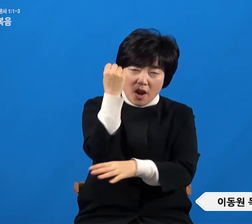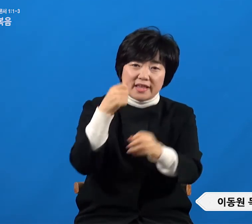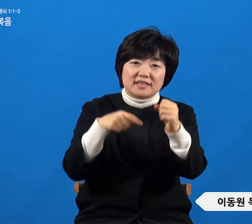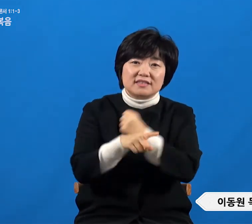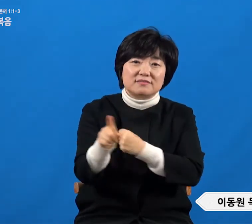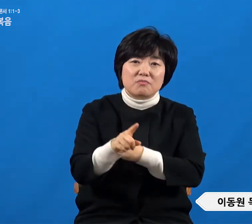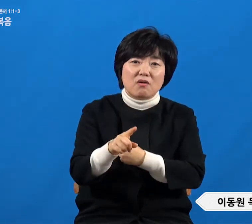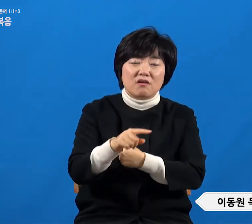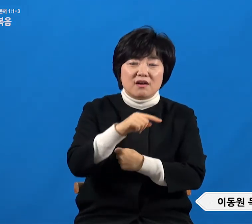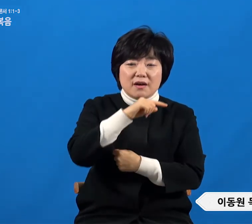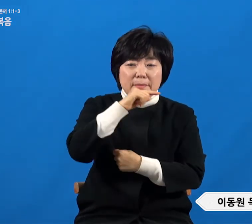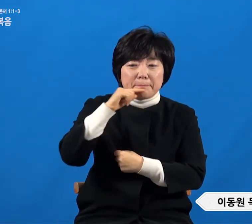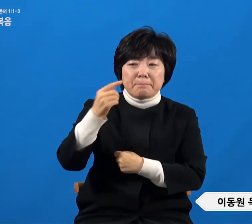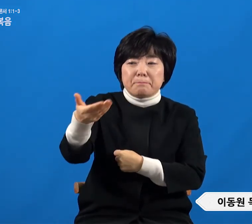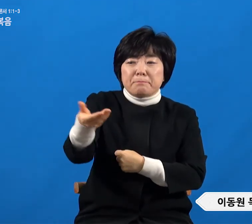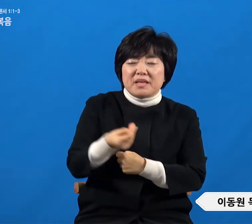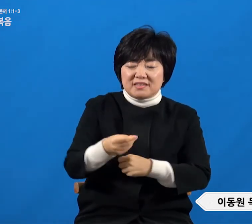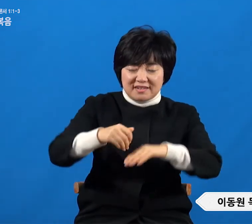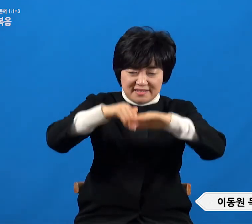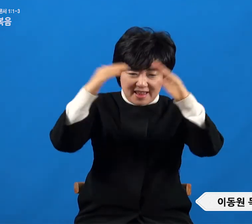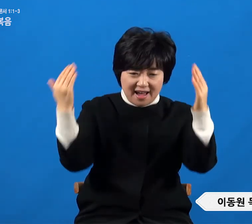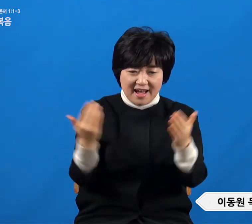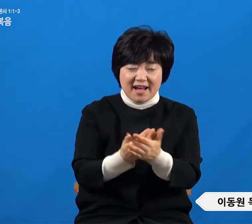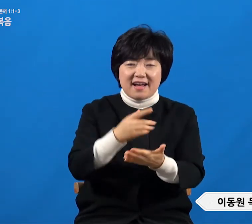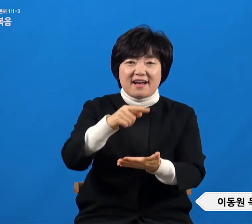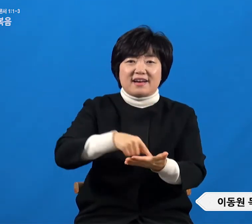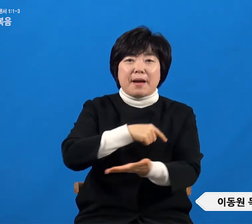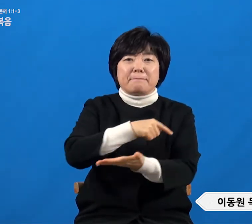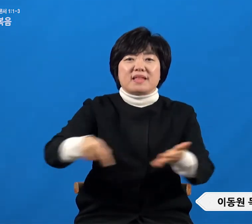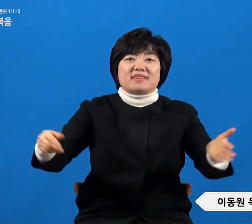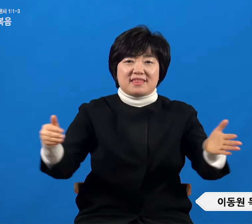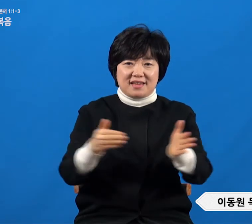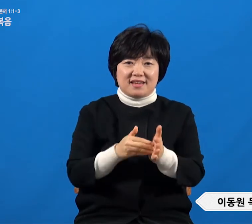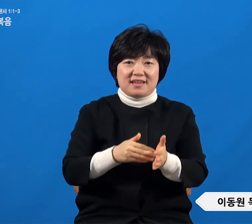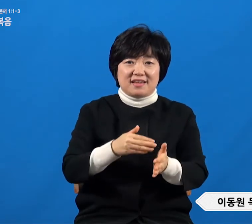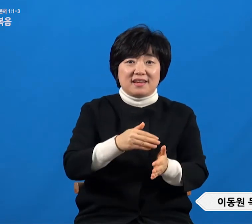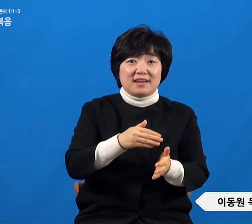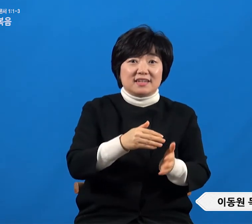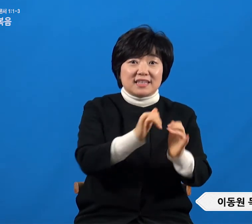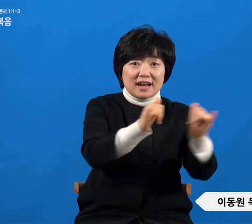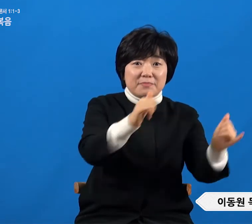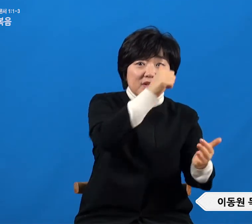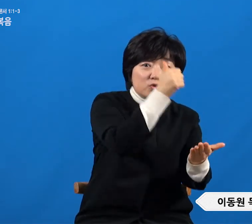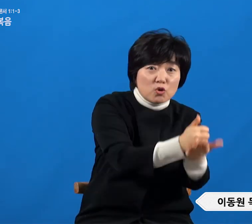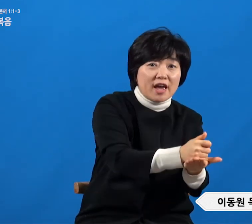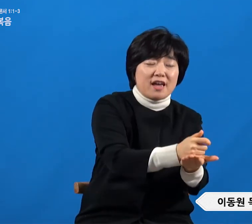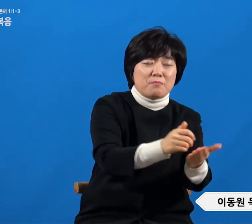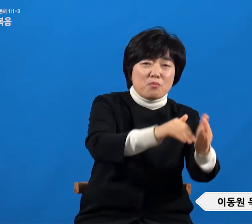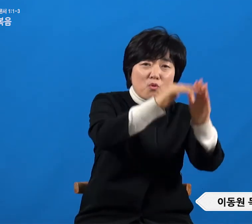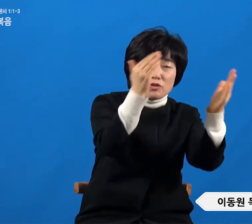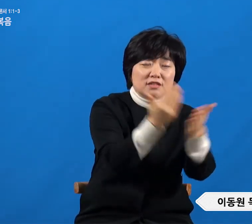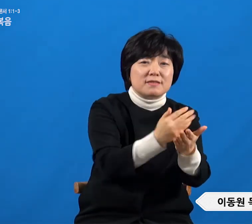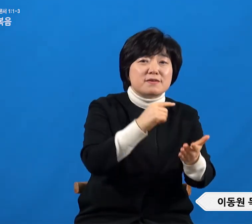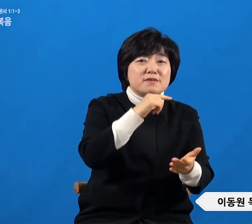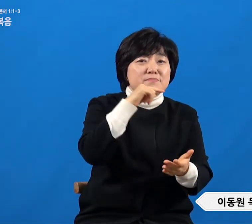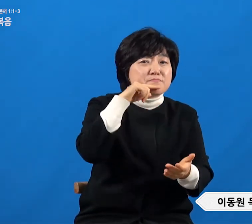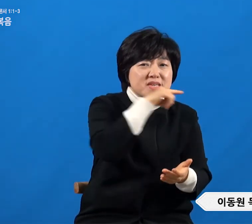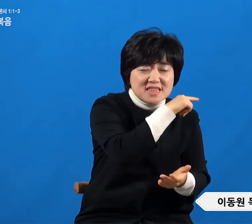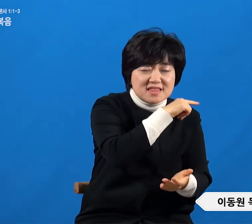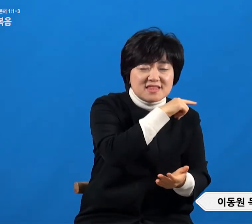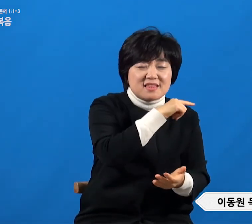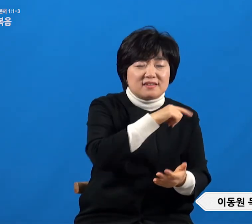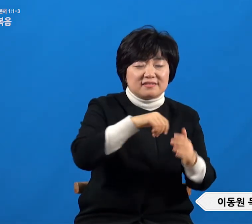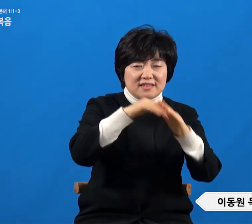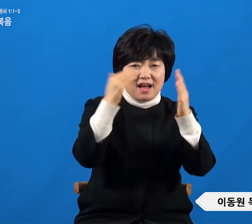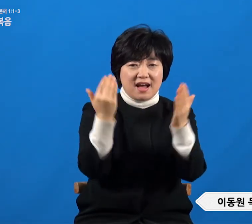예수님이 무슨 빚을 졌어요? 우리의 도덕적인 부채, 우리의 죄를 주님은 빚처럼 생각했어요. 우리의